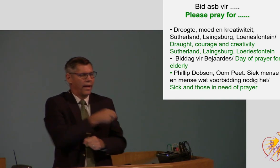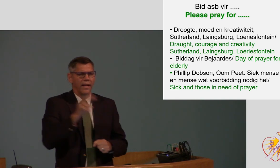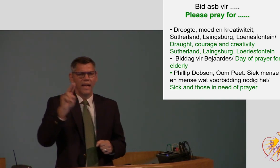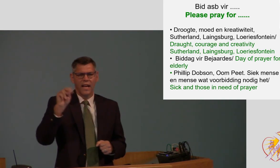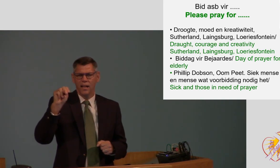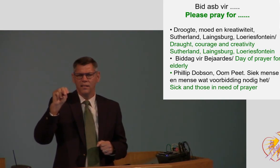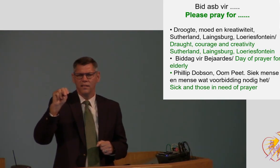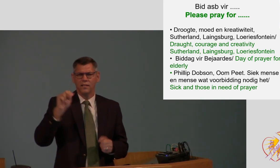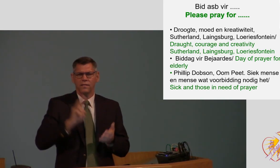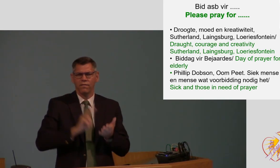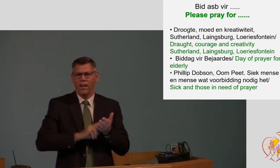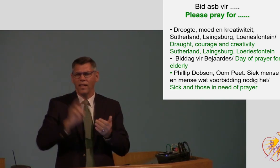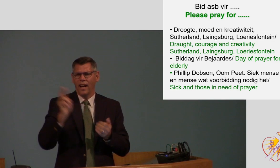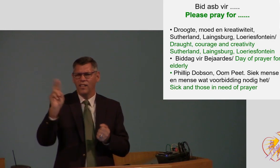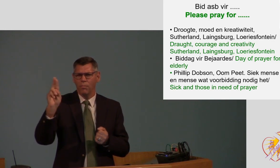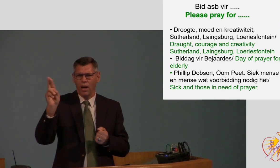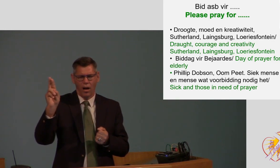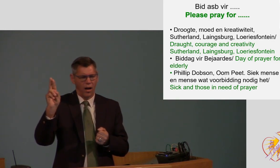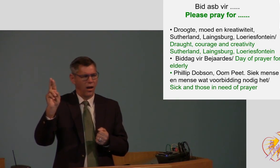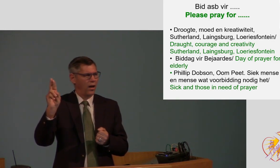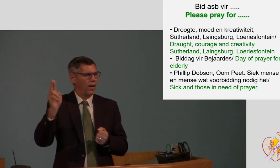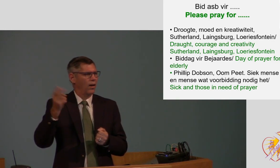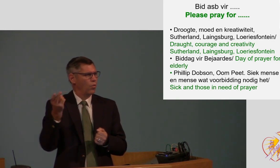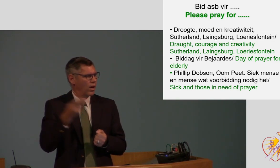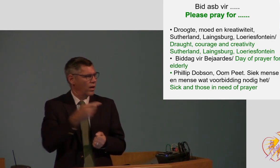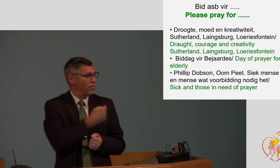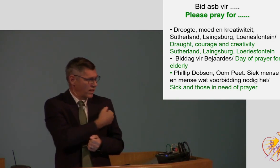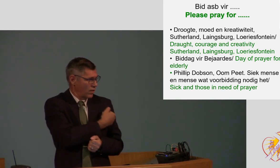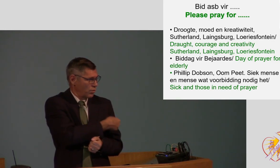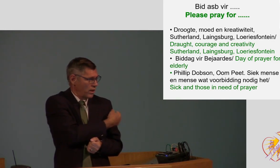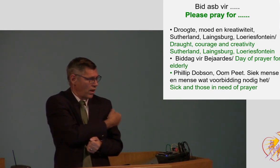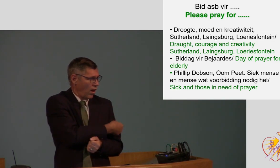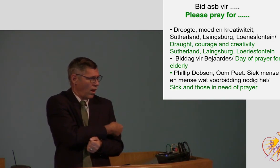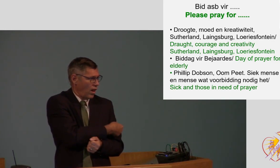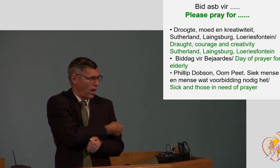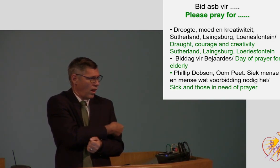Nicholas van Rensburg ook was in hospitaal.